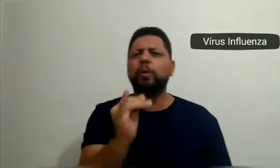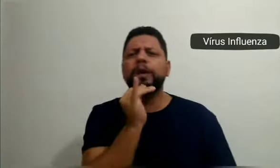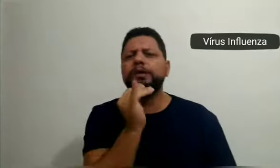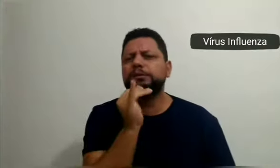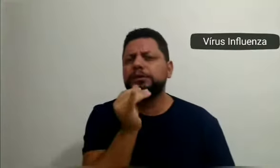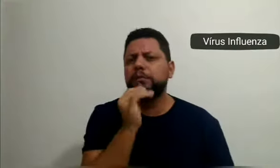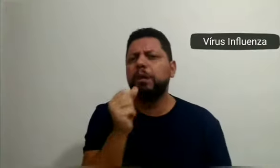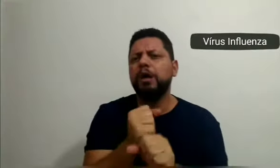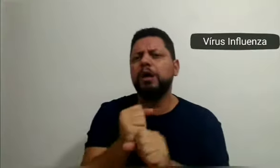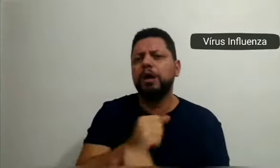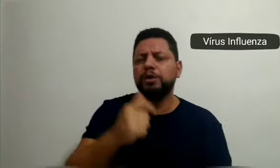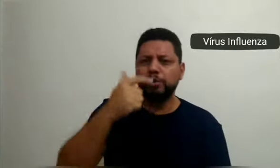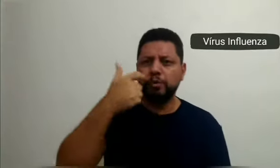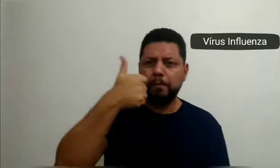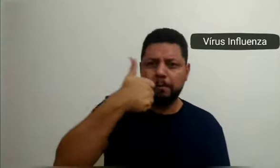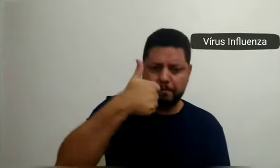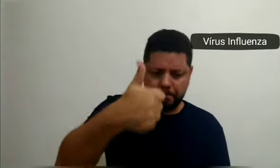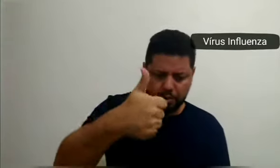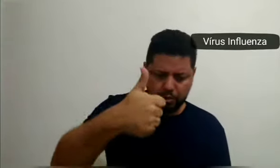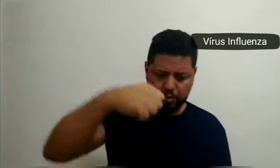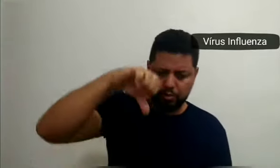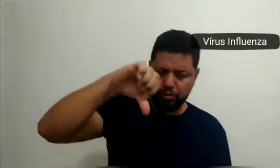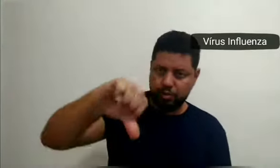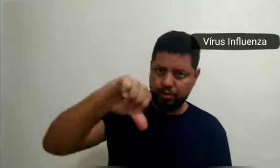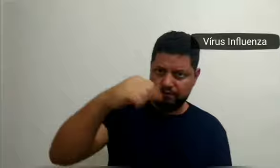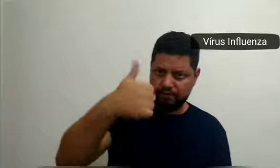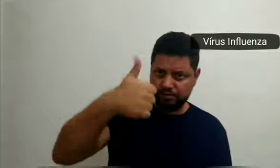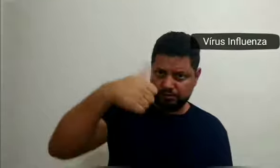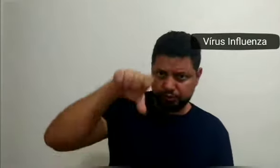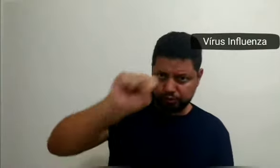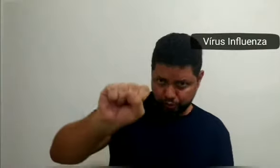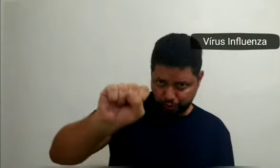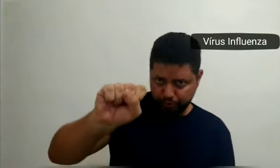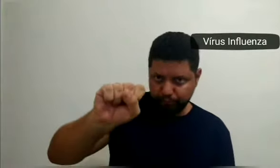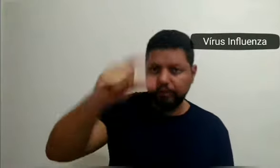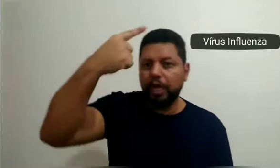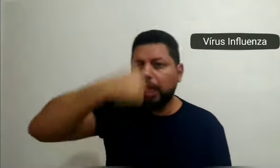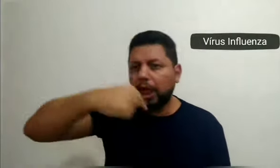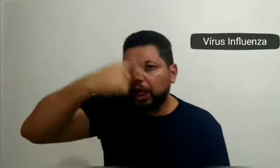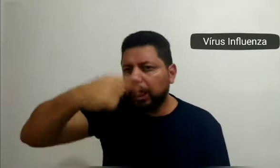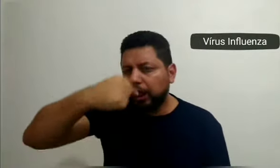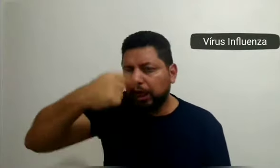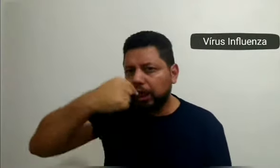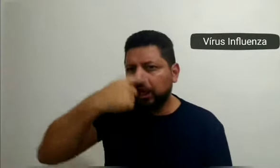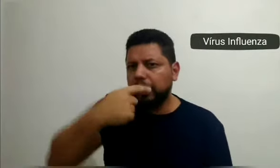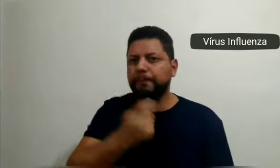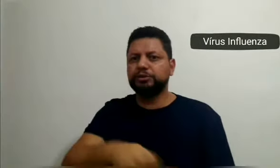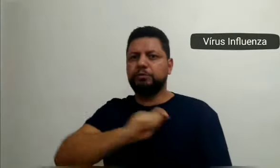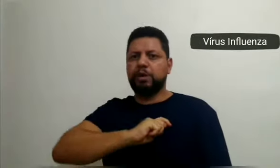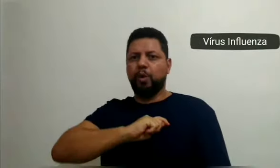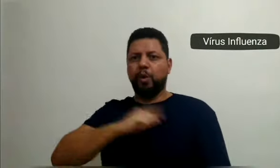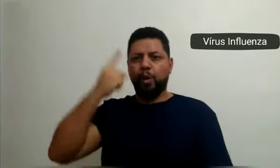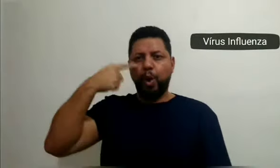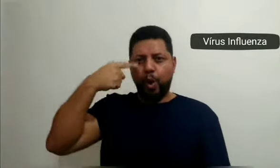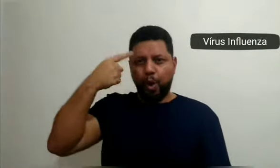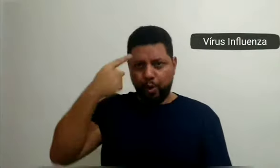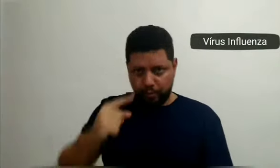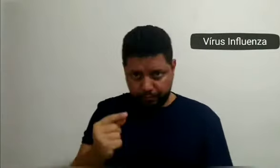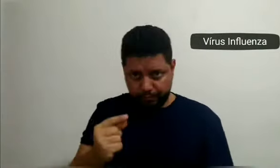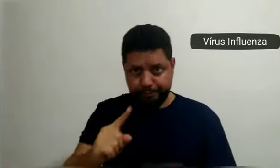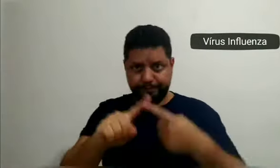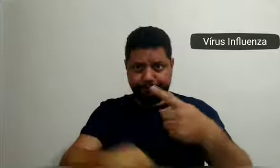aconteceu algumas doenças e epidemias por conta desses vírus. Por exemplo, no ano de